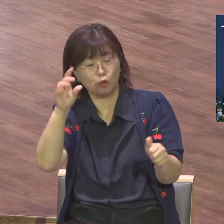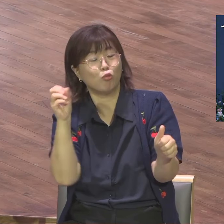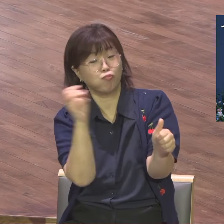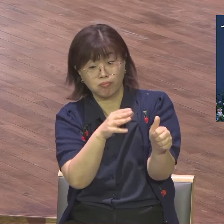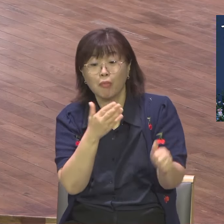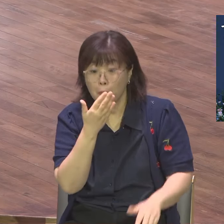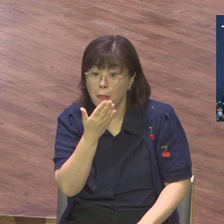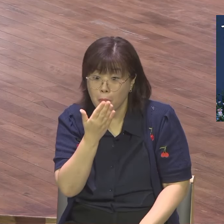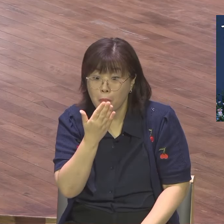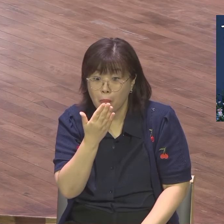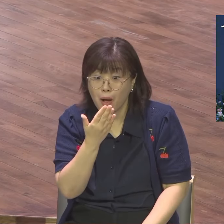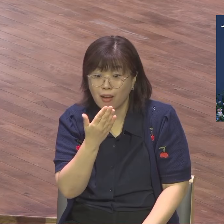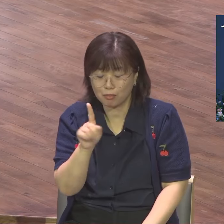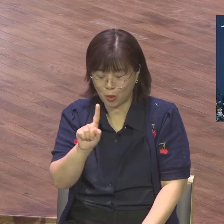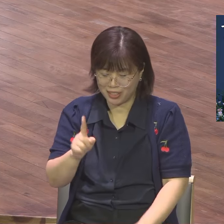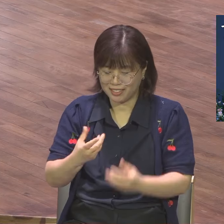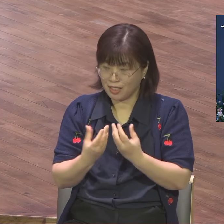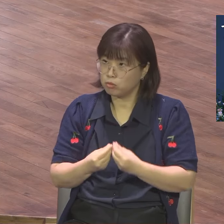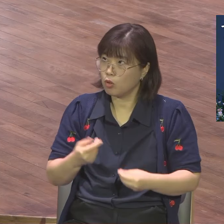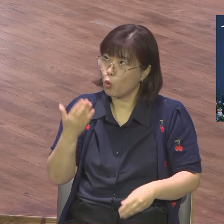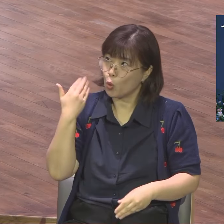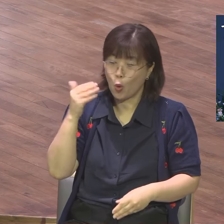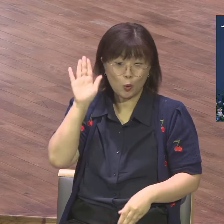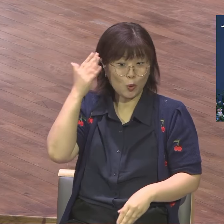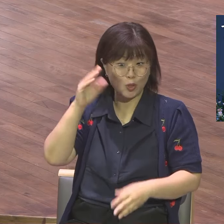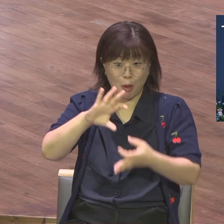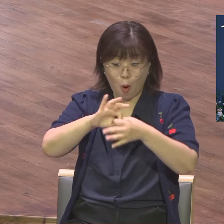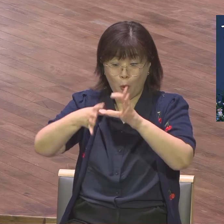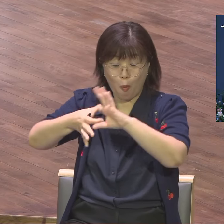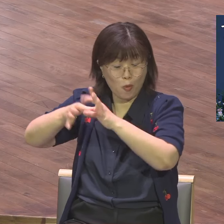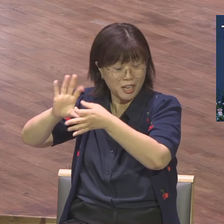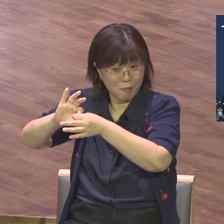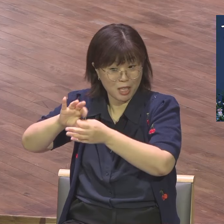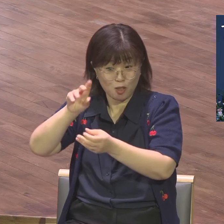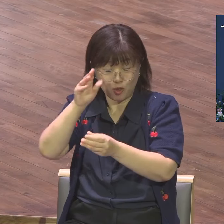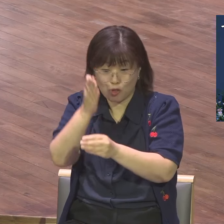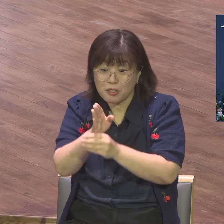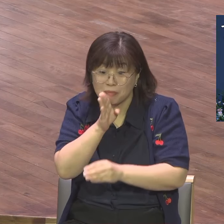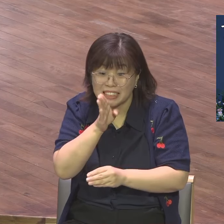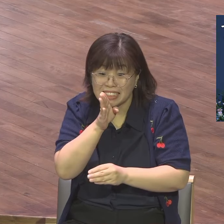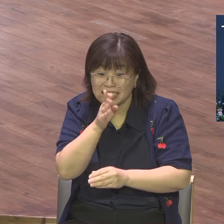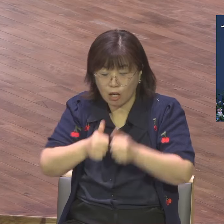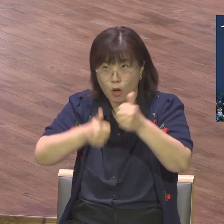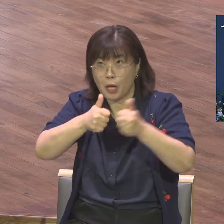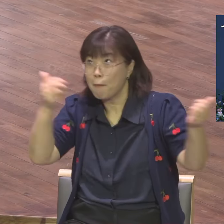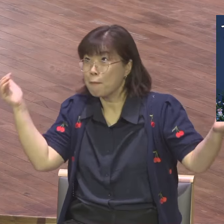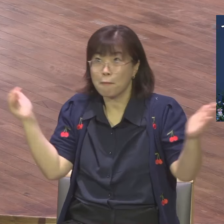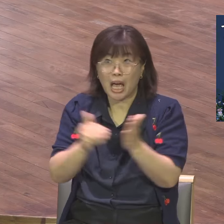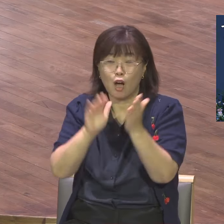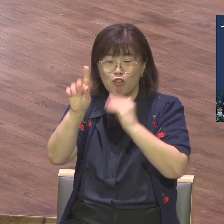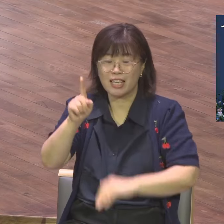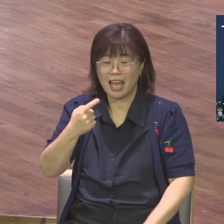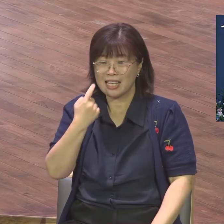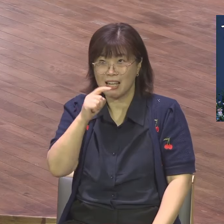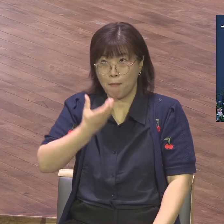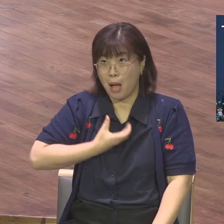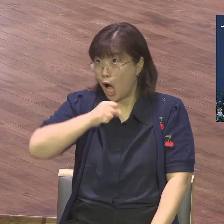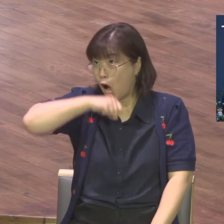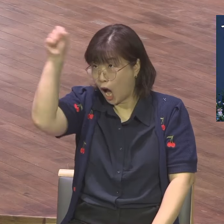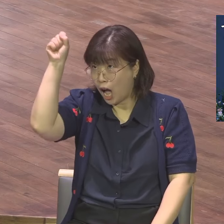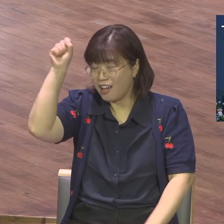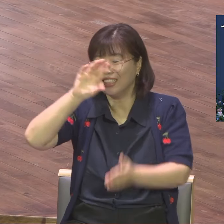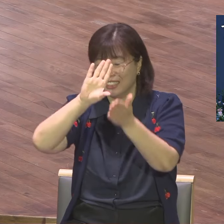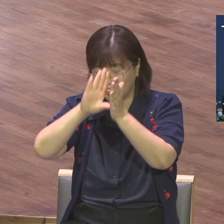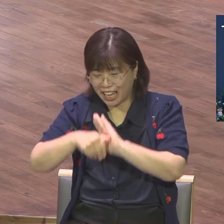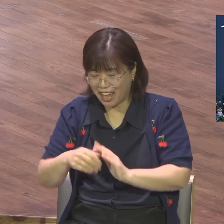달려와서 남편에게 프로포즈 하더라고. 야, 참 시대가 그런. 요즘은 뭐 그렇게 우리 때만 해도 여자가